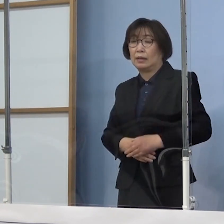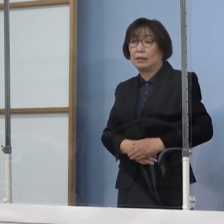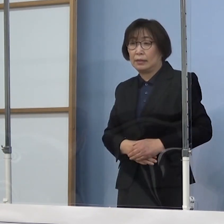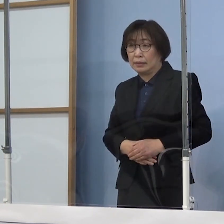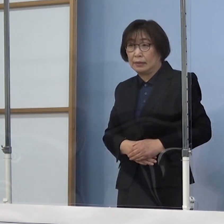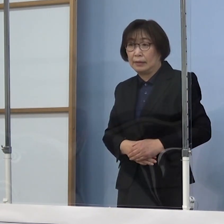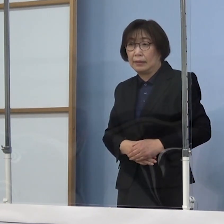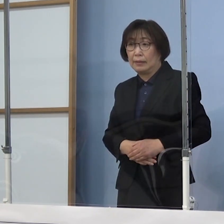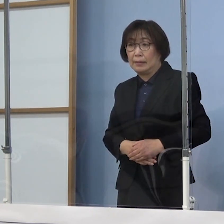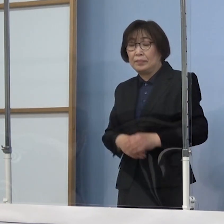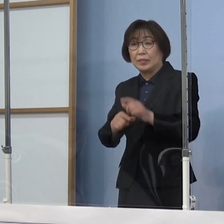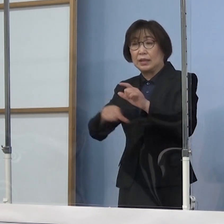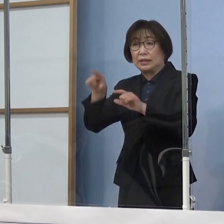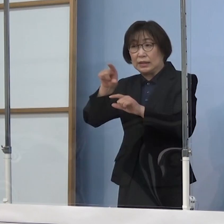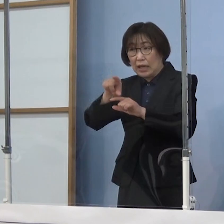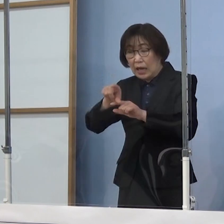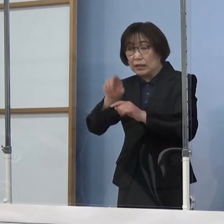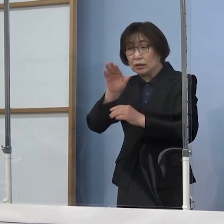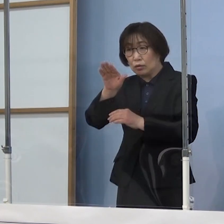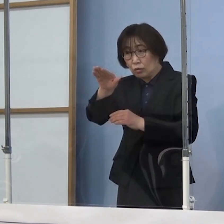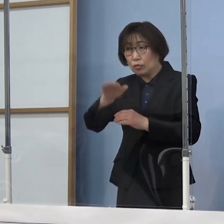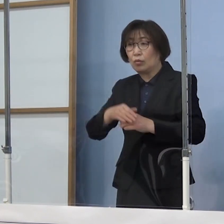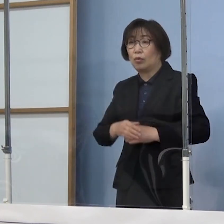そしてさらに今度は